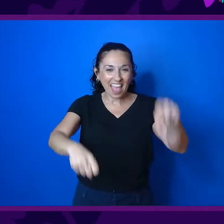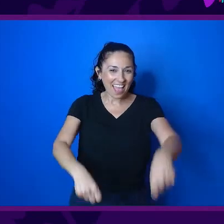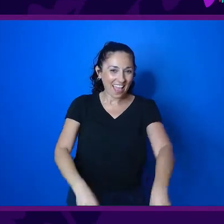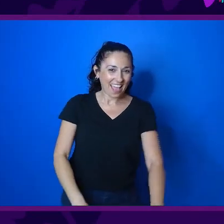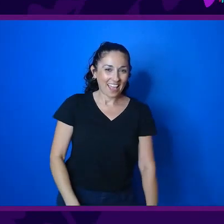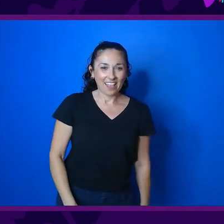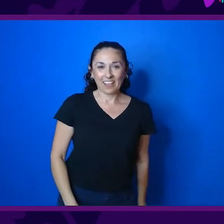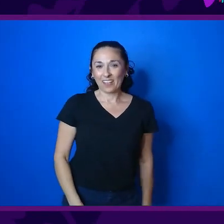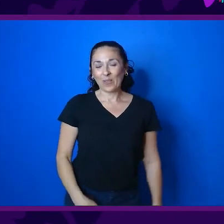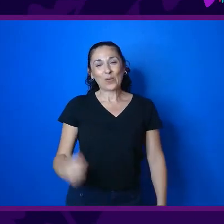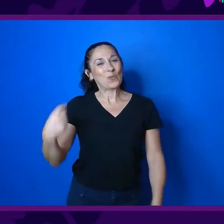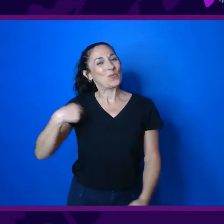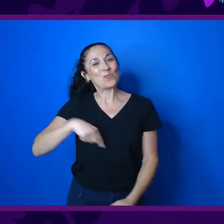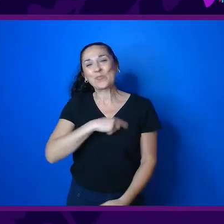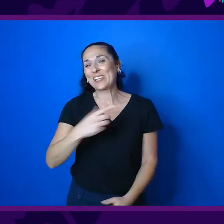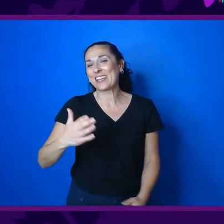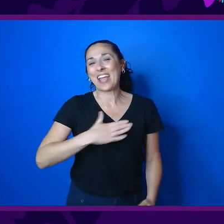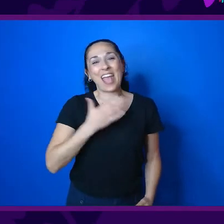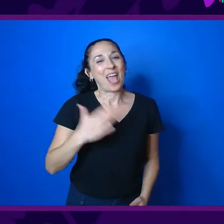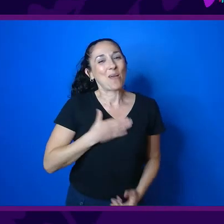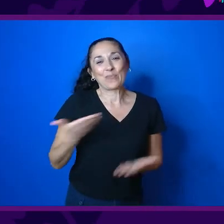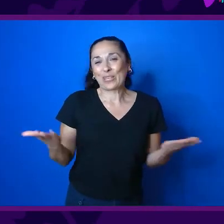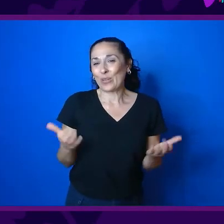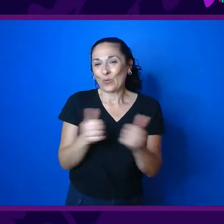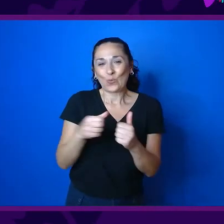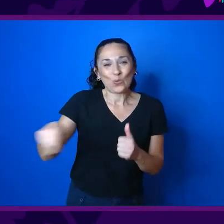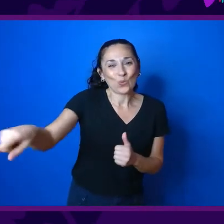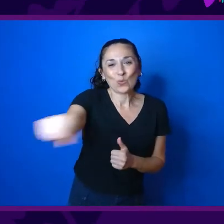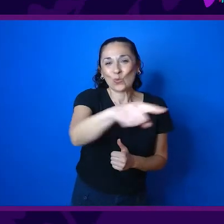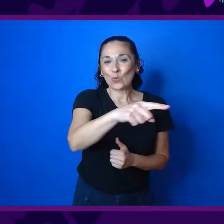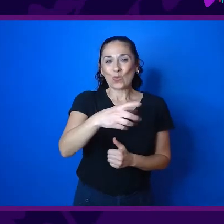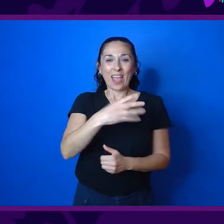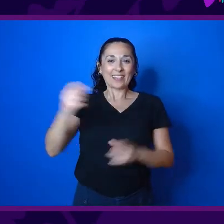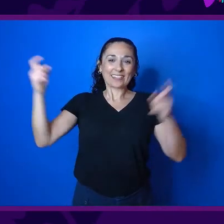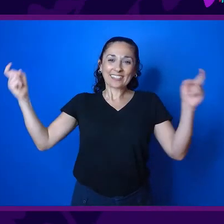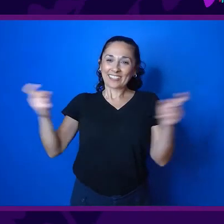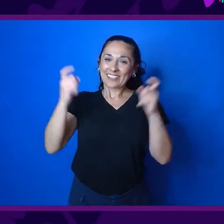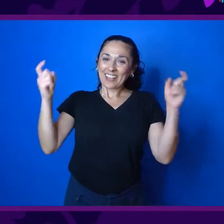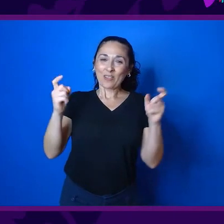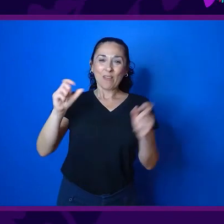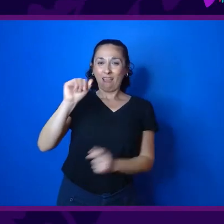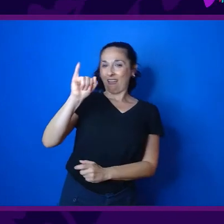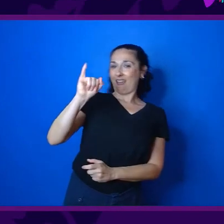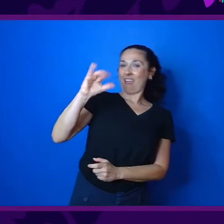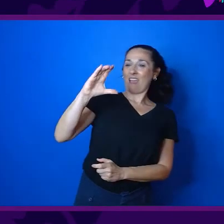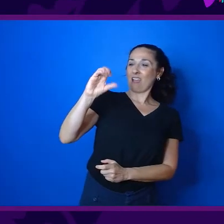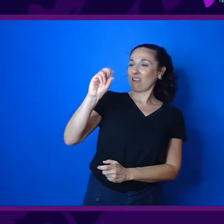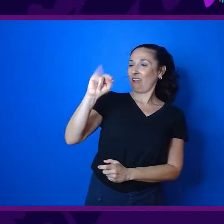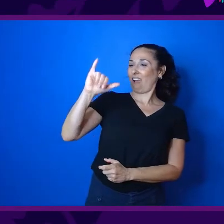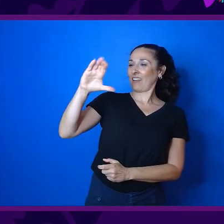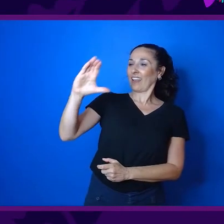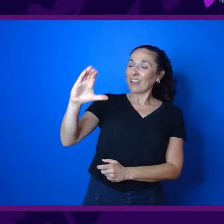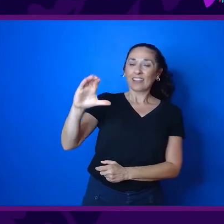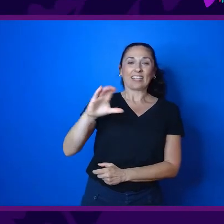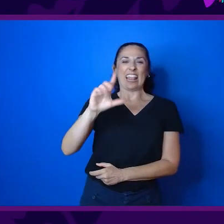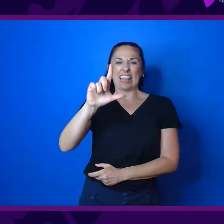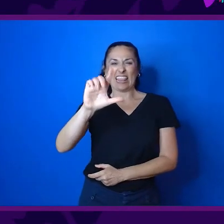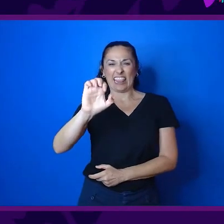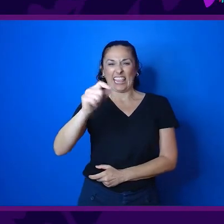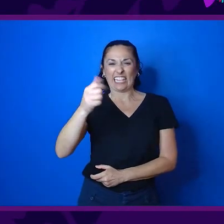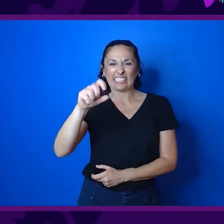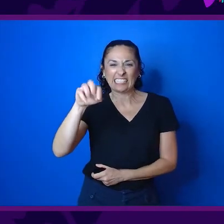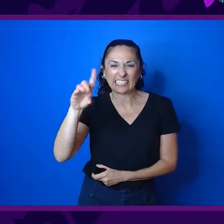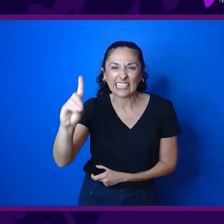man, we're so happy to be here tonight with you all and celebrating the iconic, the legend, Miss Dolores